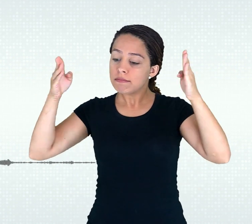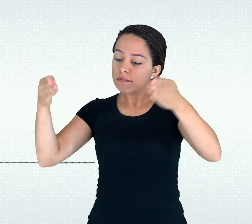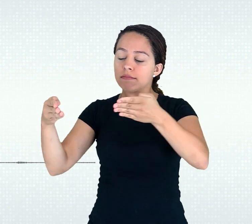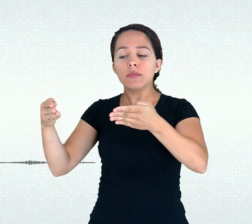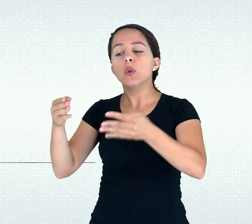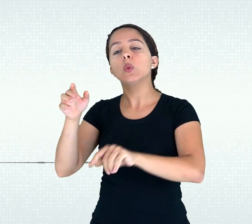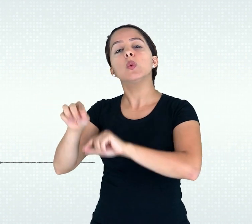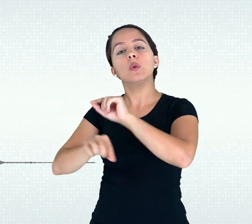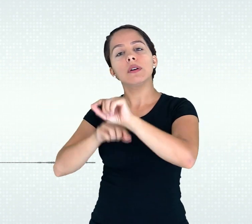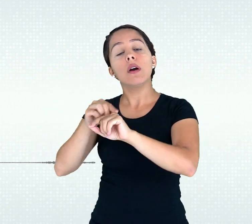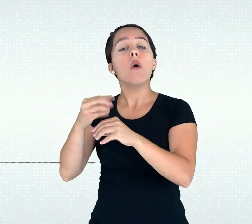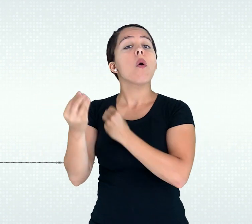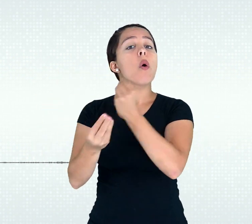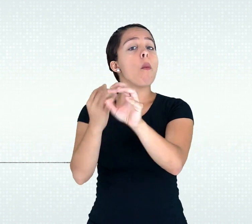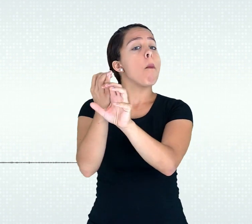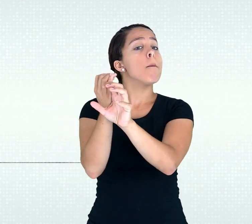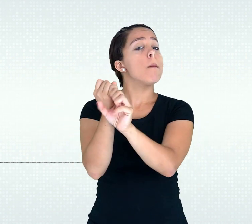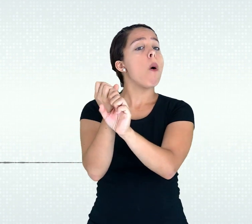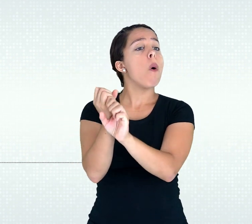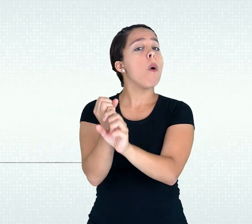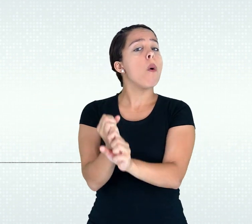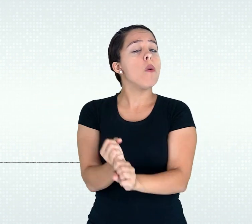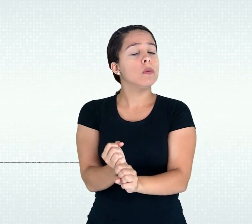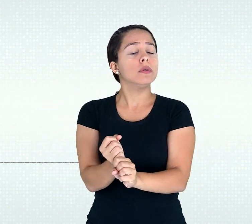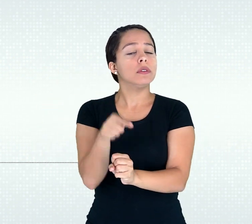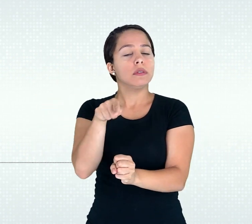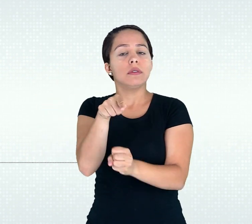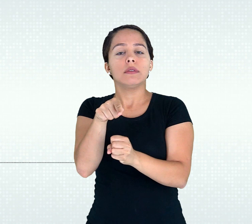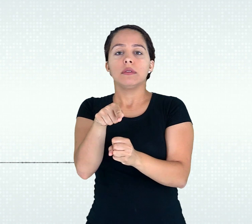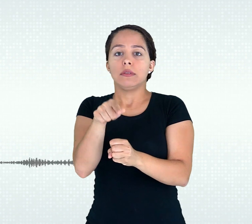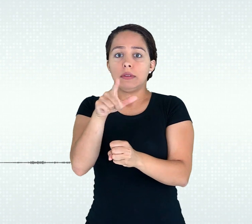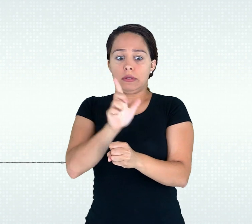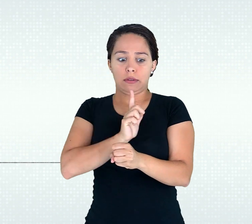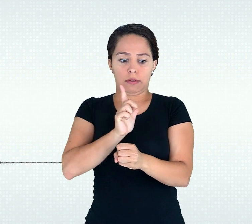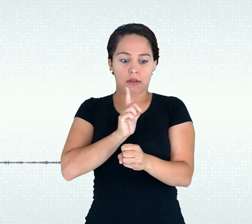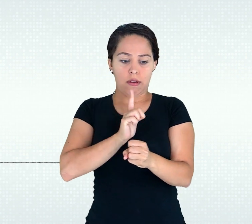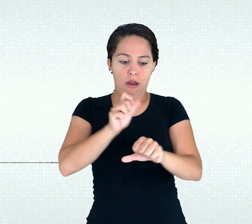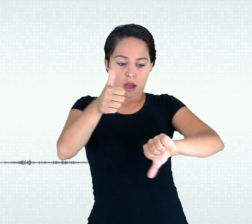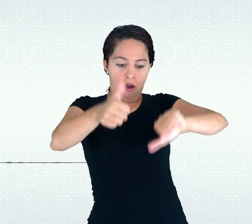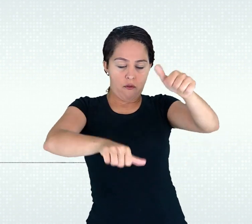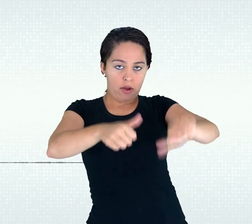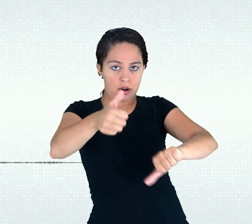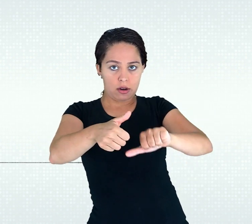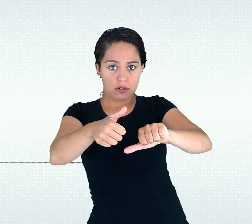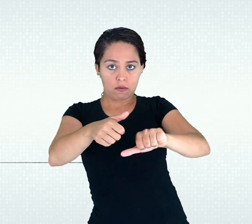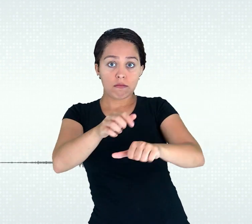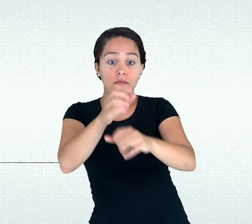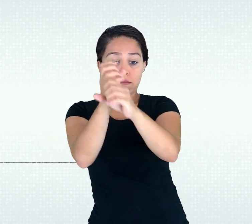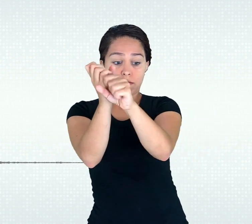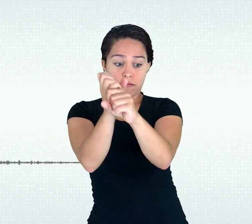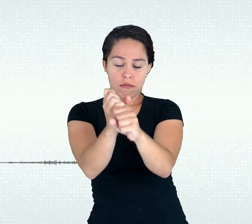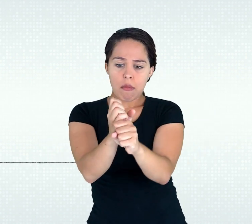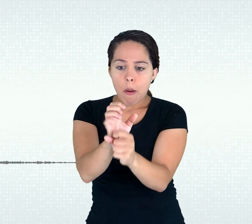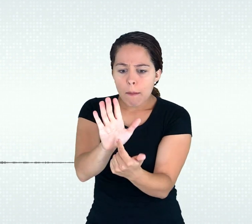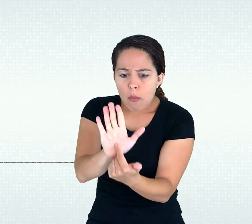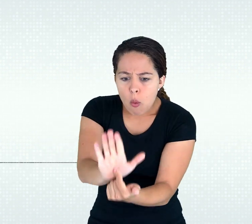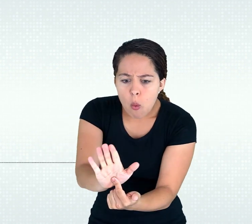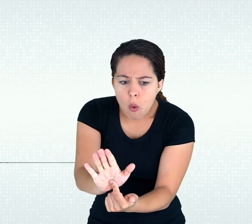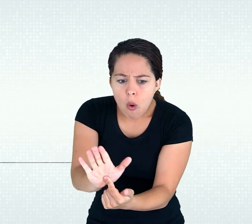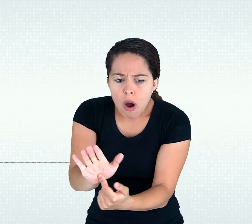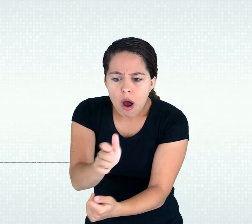mais especificamente sobre a pontuação é necessário que os resultados obtidos na